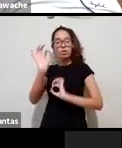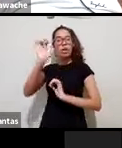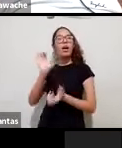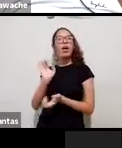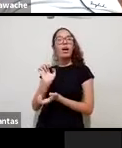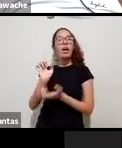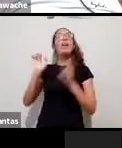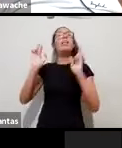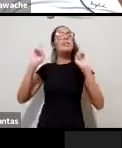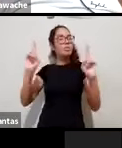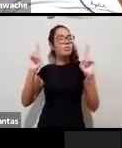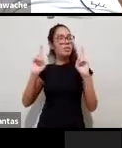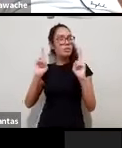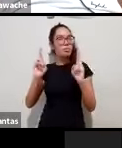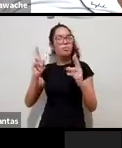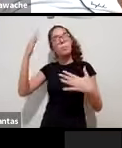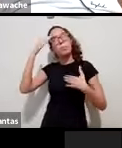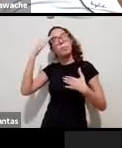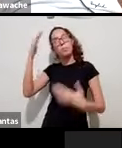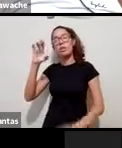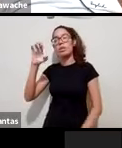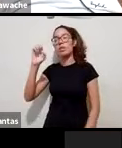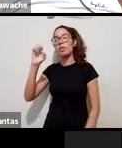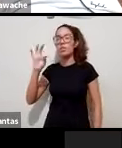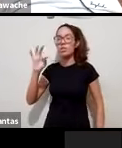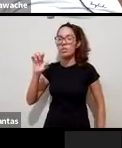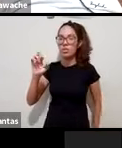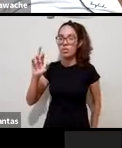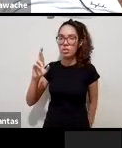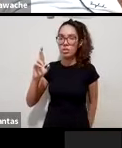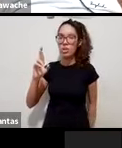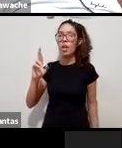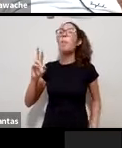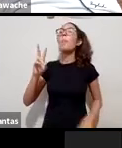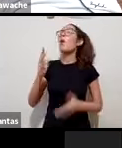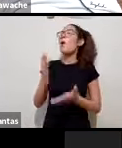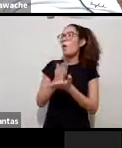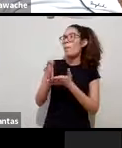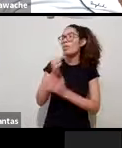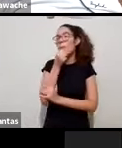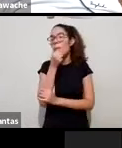saúde. Esther, muito obrigado. Eu vou pedir para você ativar o seu som, eu sei que você tem